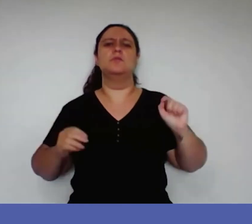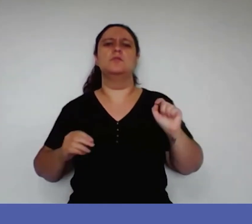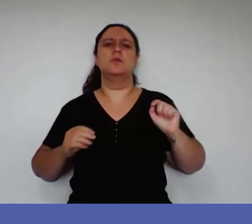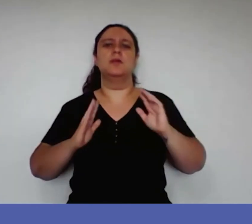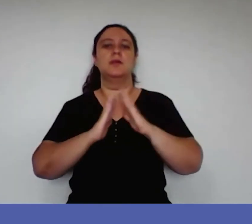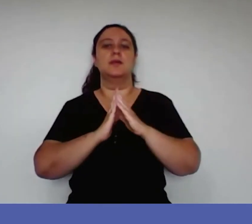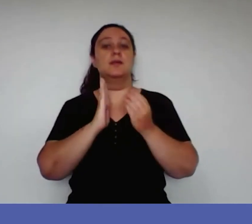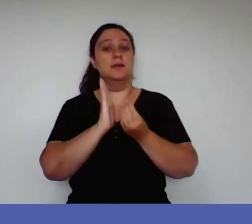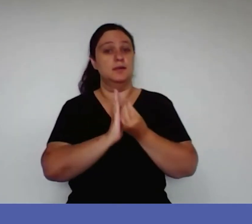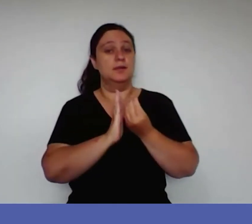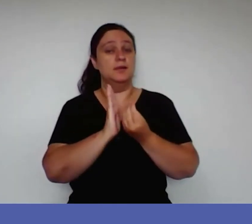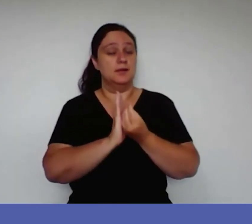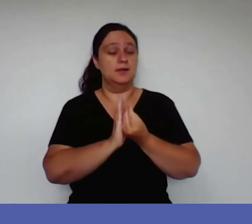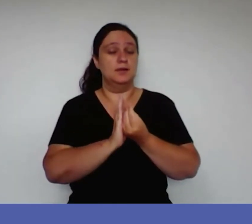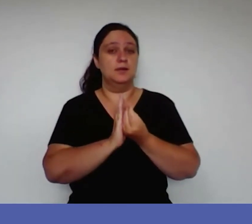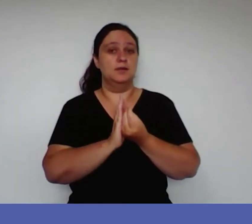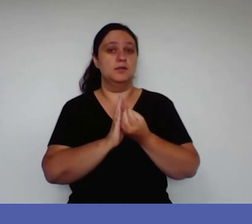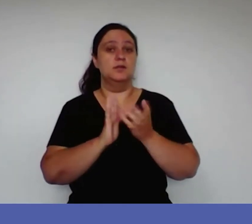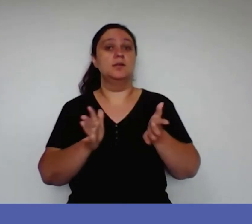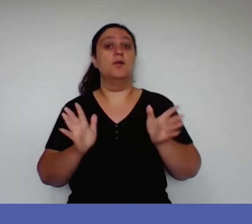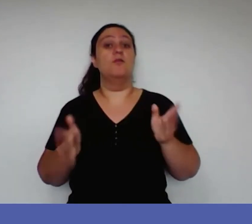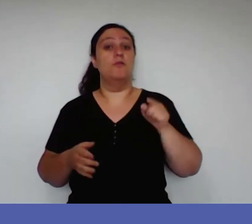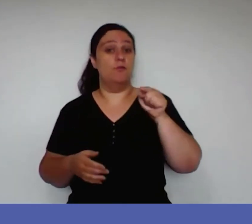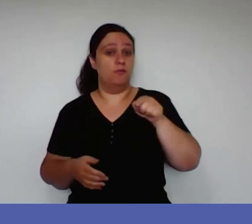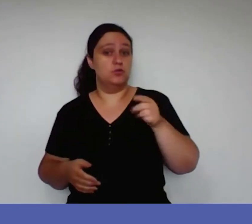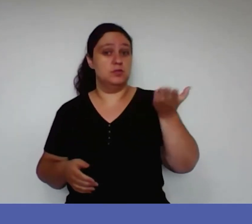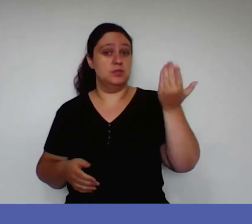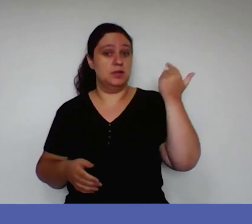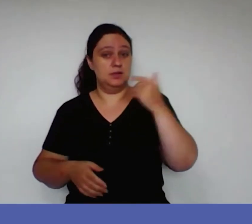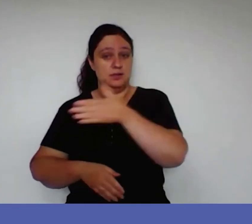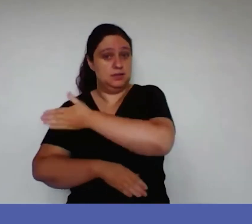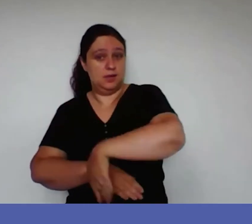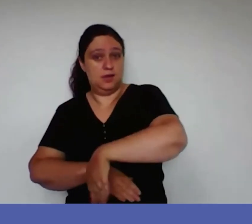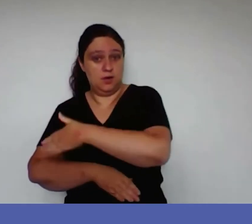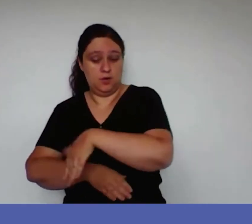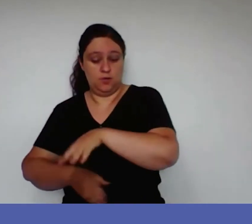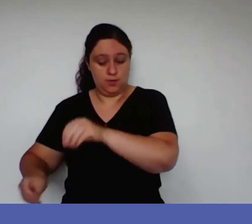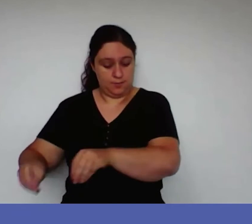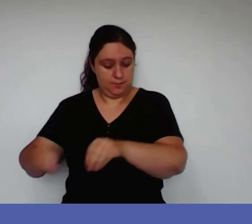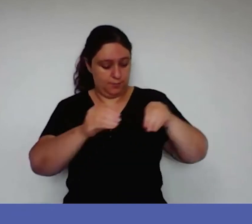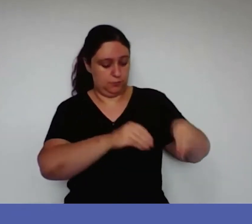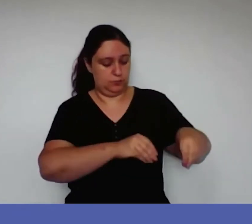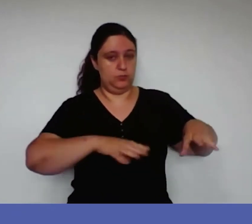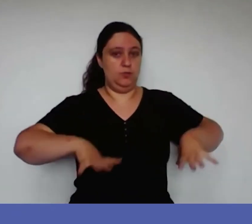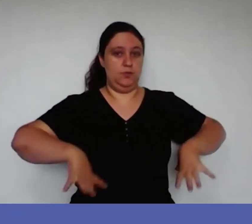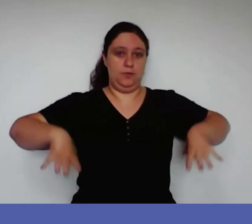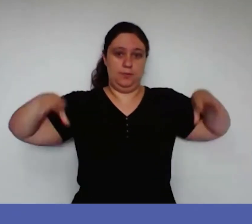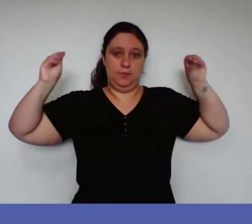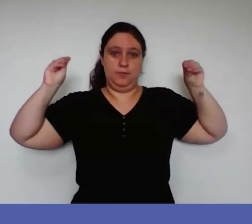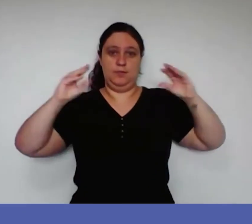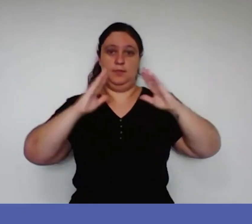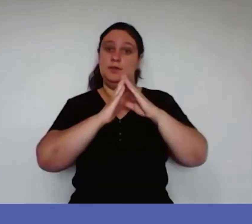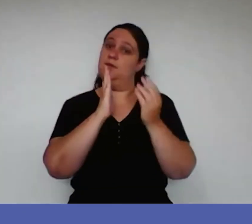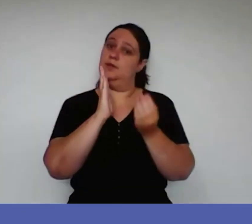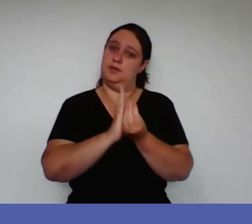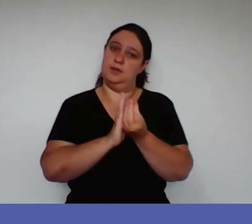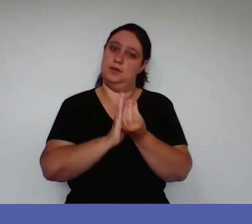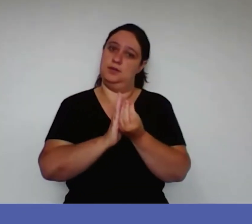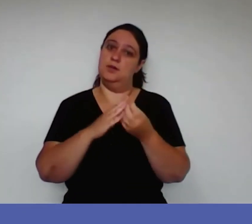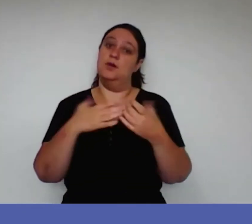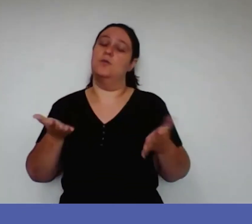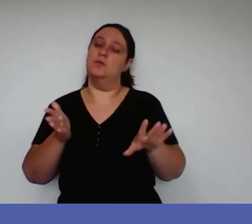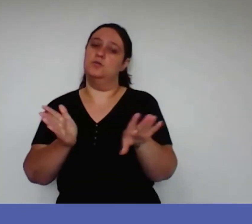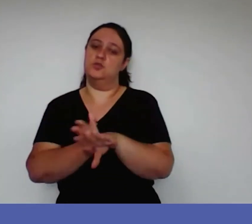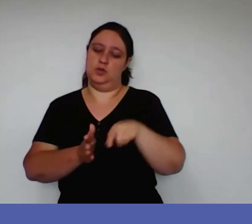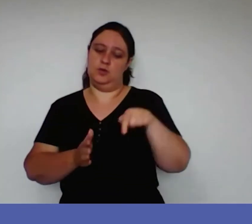Deus trouxe você da rua para a igreja. E quando você veio para a casa de Deus, você estava